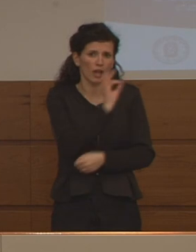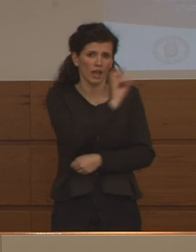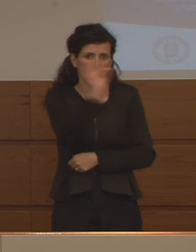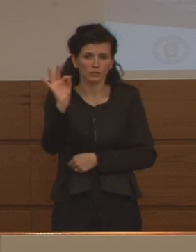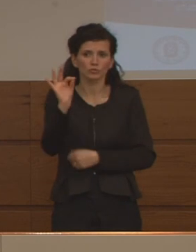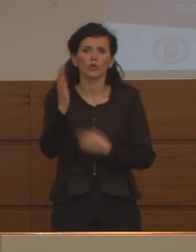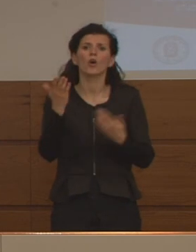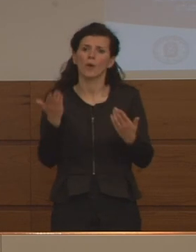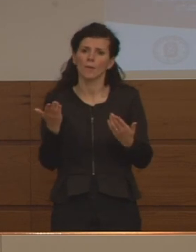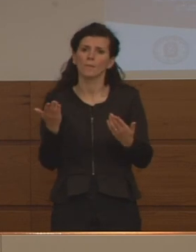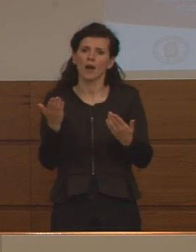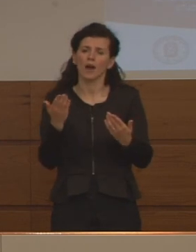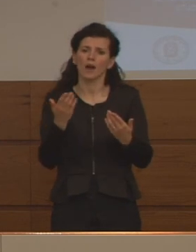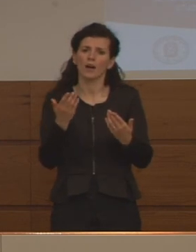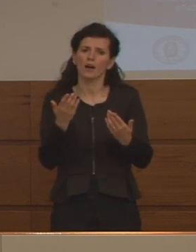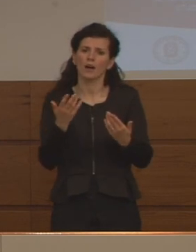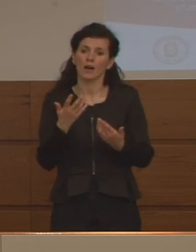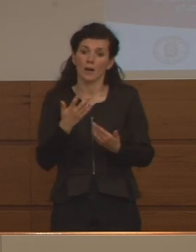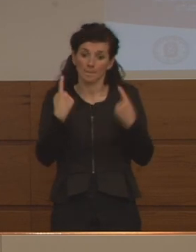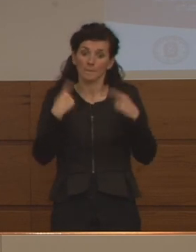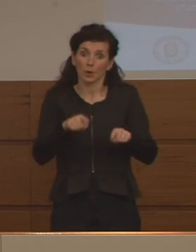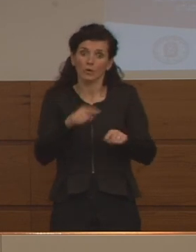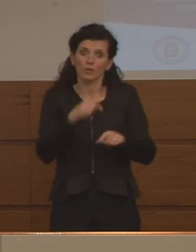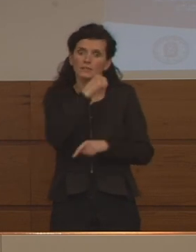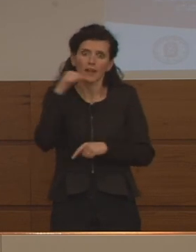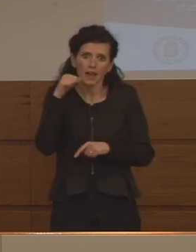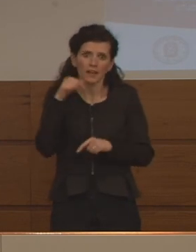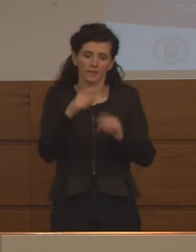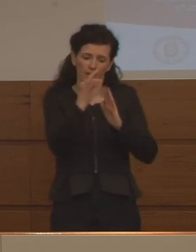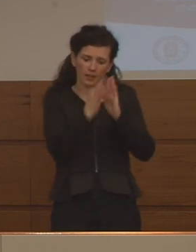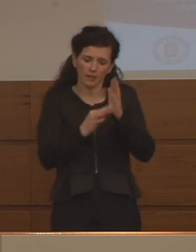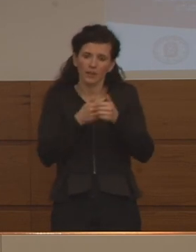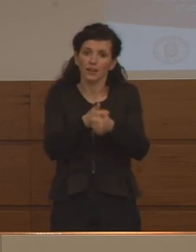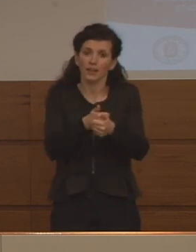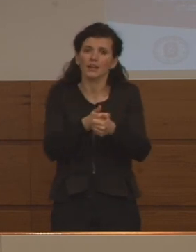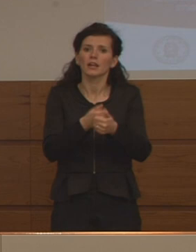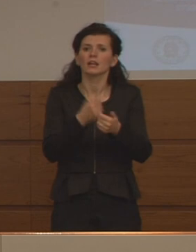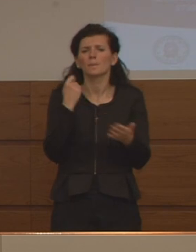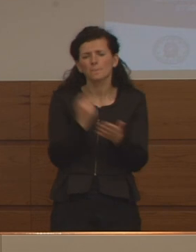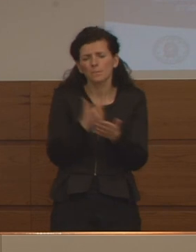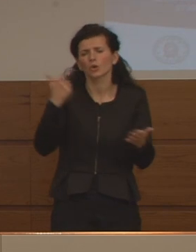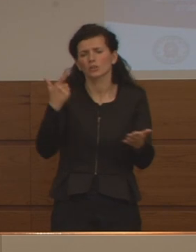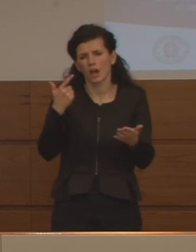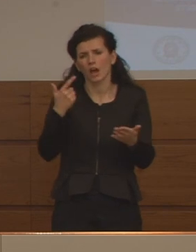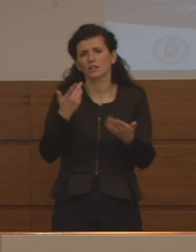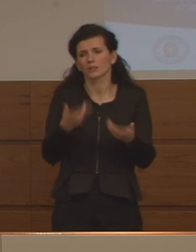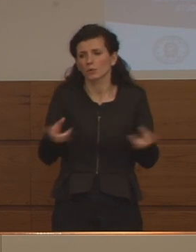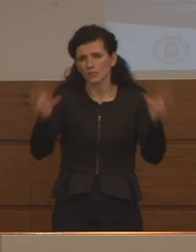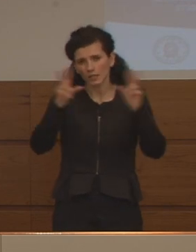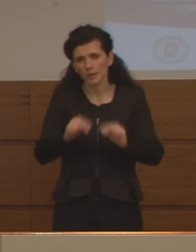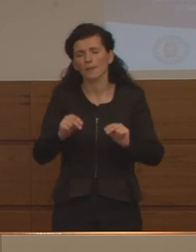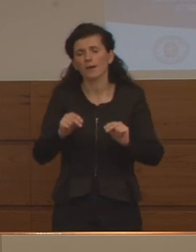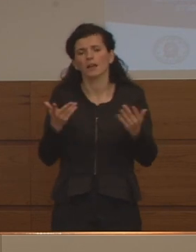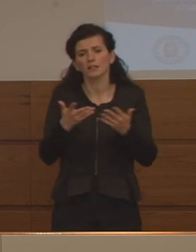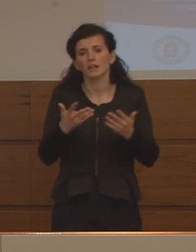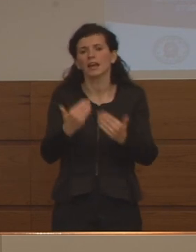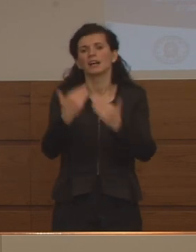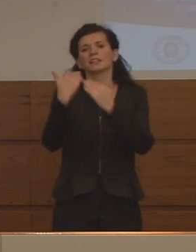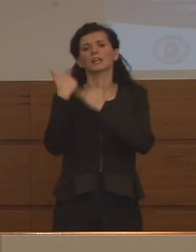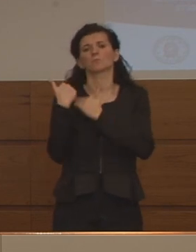di soggetti contagiati ed è per questo che così importante ribadire ancora una volta la